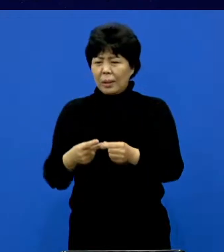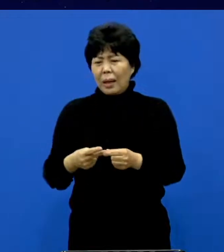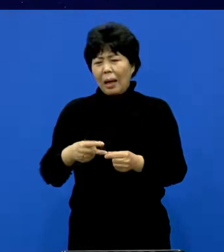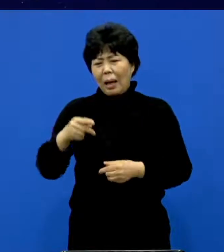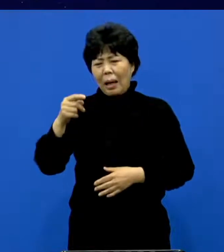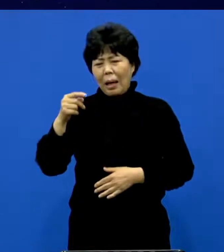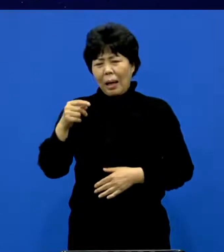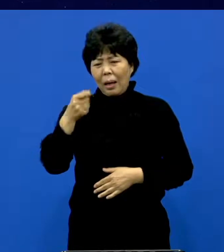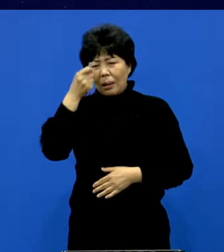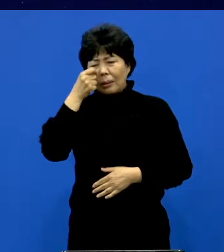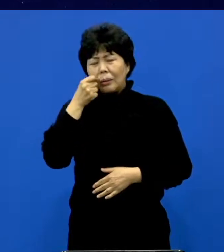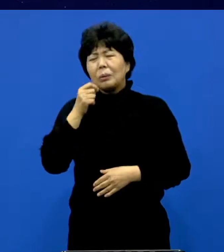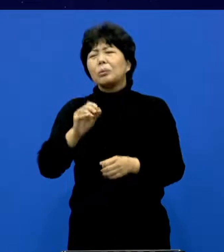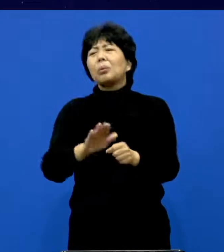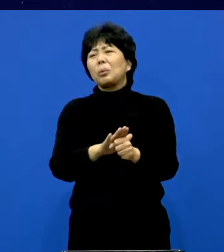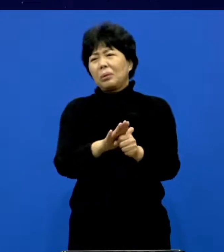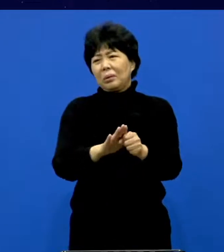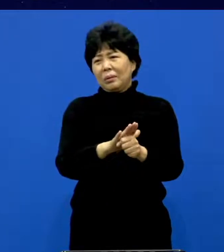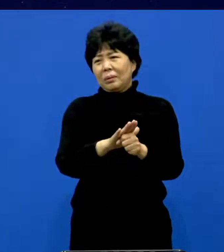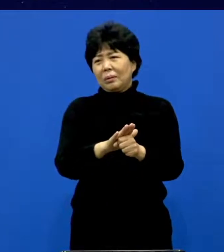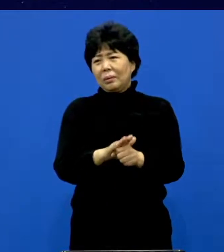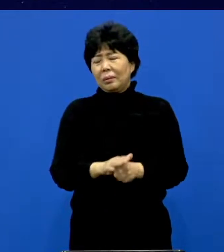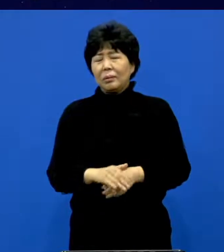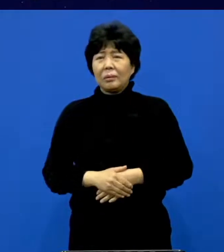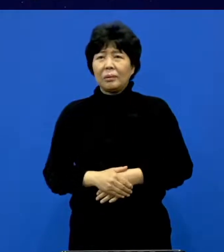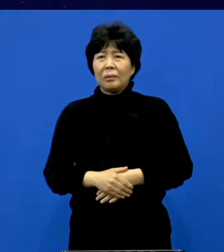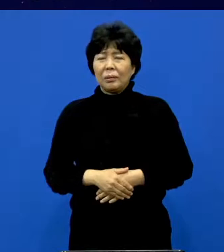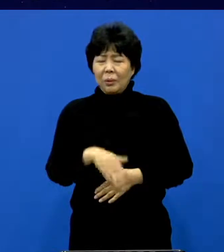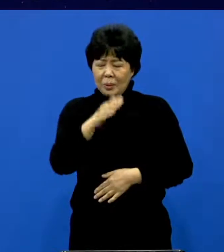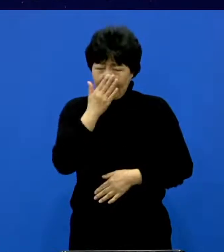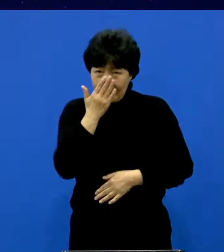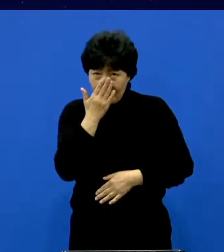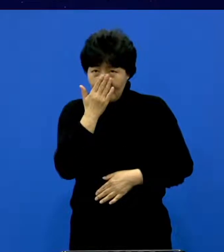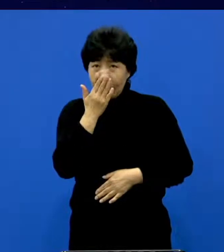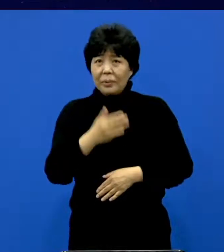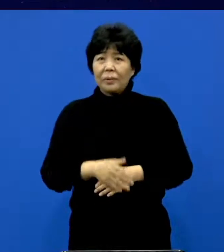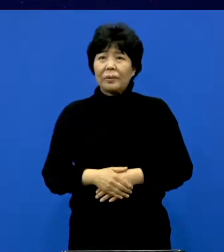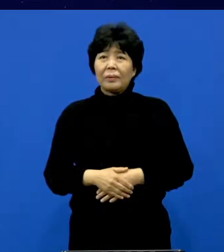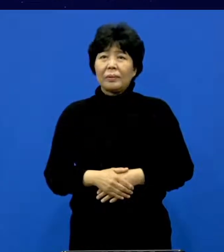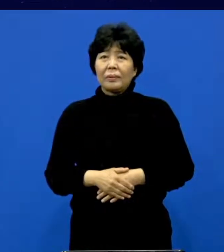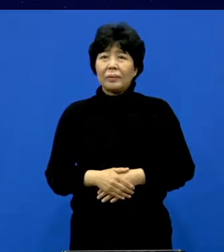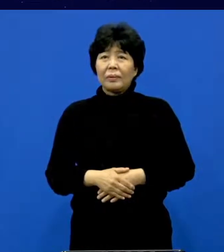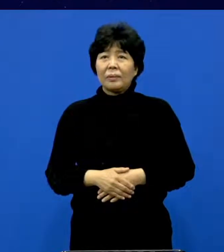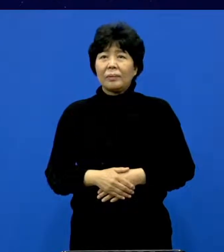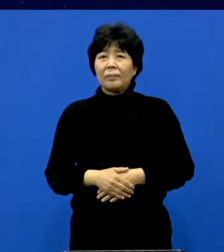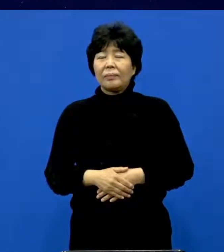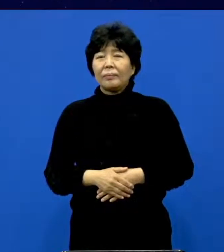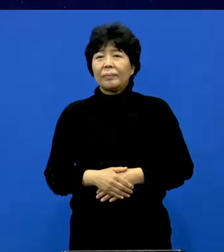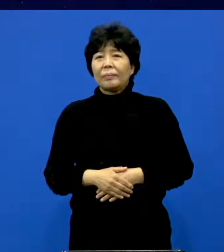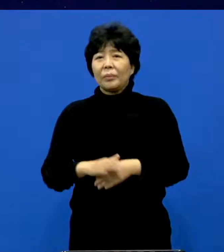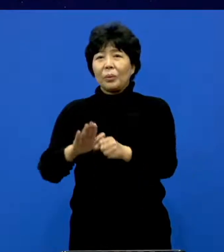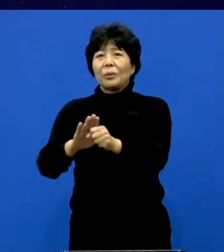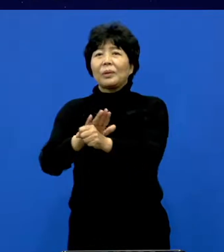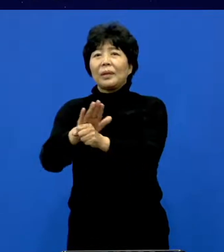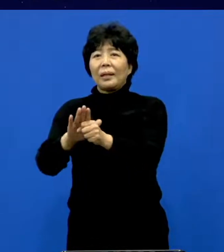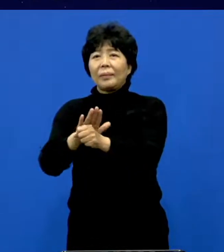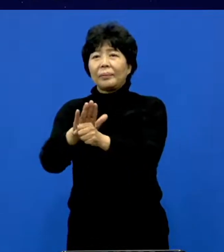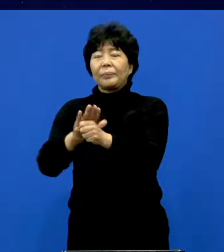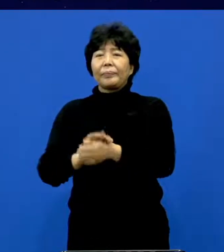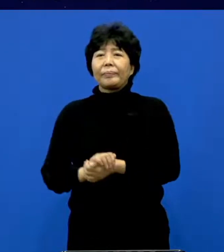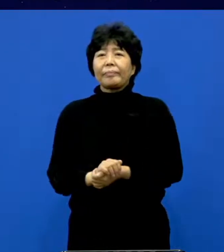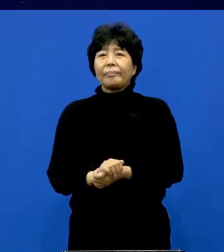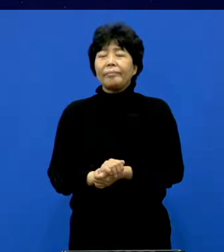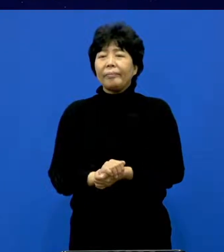사랑한다, 불쌍히 여긴다, 겸손한다. 자, 이게 공동체의 관계의 필수적 요소들이라는